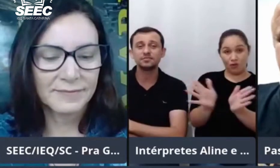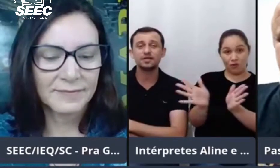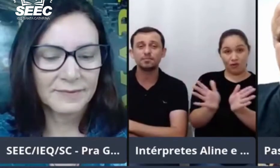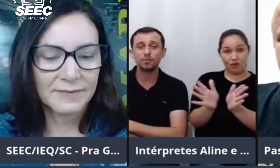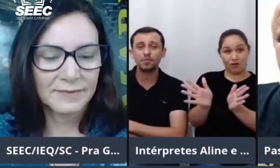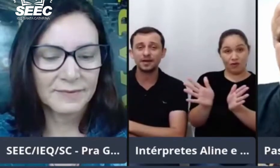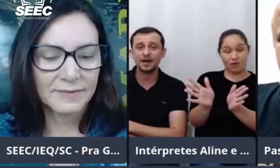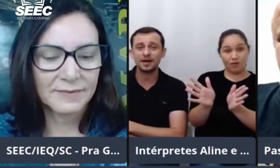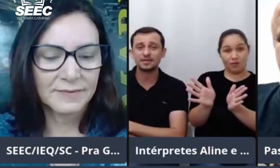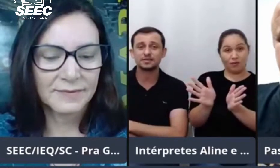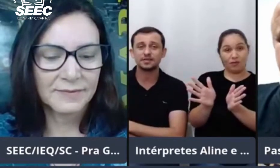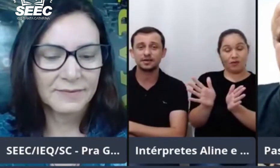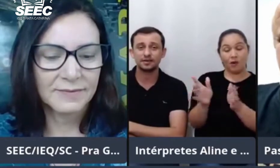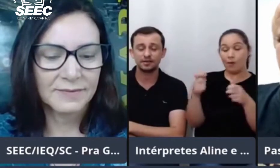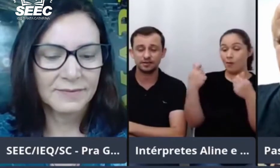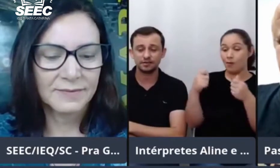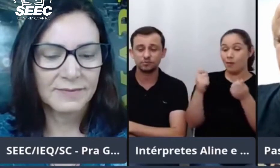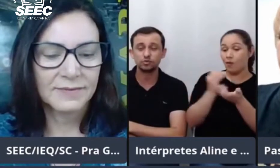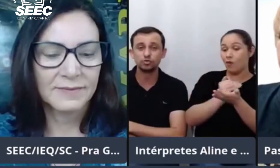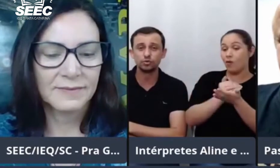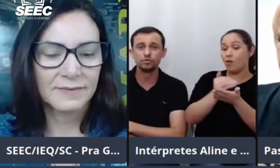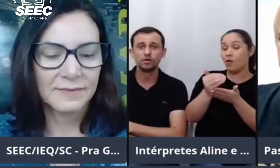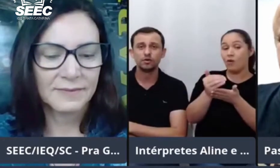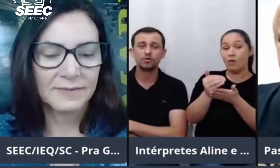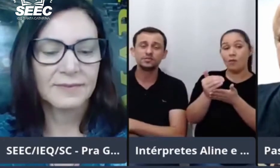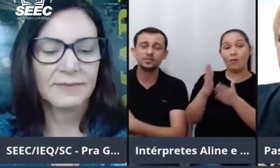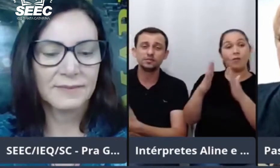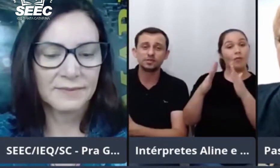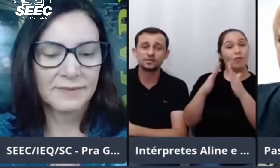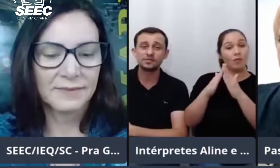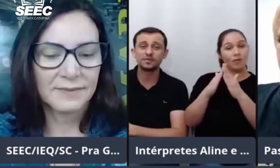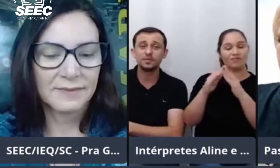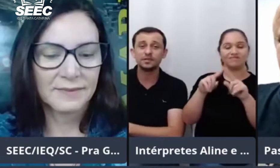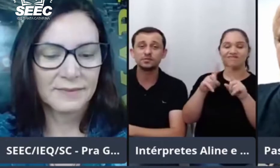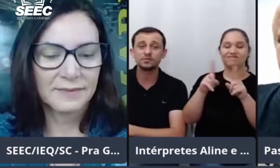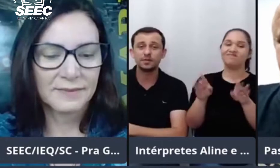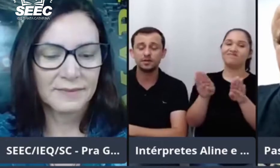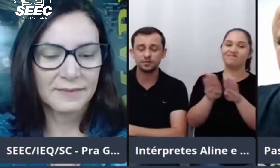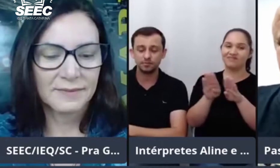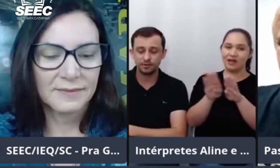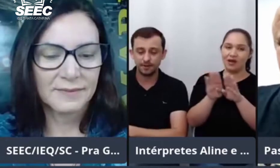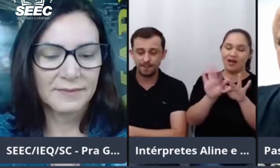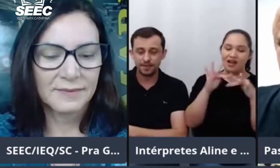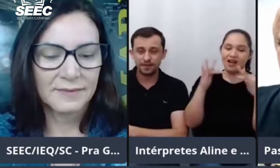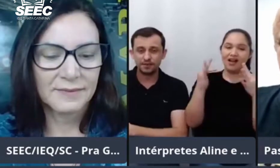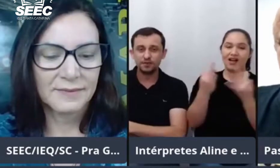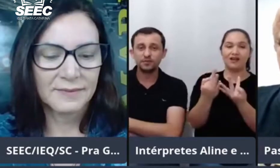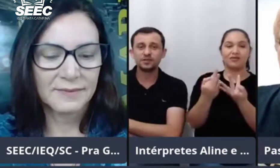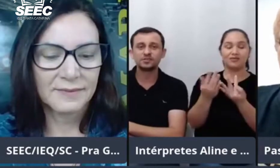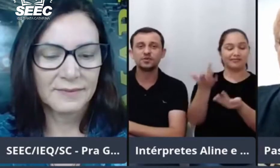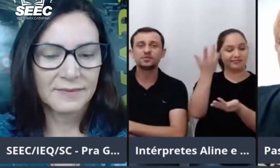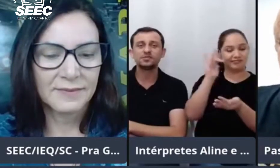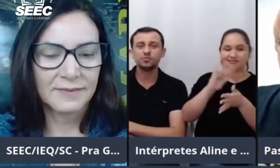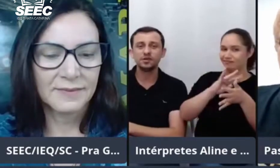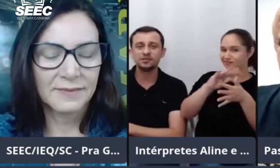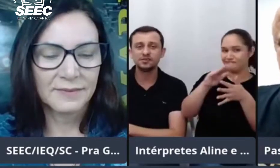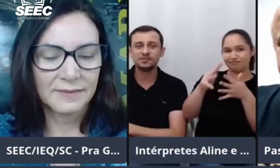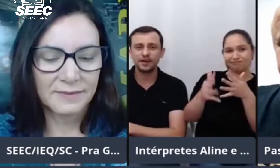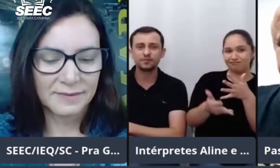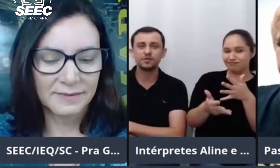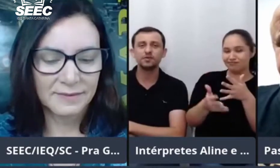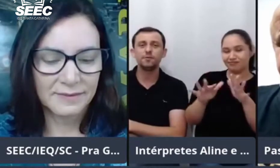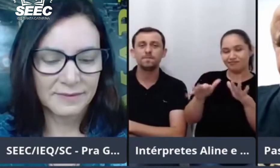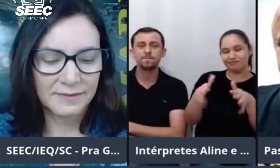inicia dentro da própria casa, né, do surdo, onde muitas vezes a família não sabe a língua. Enfim, nós tivemos